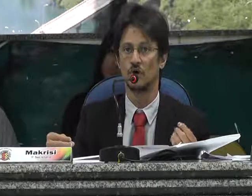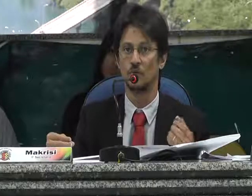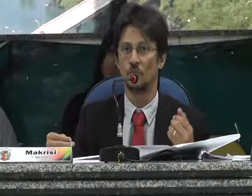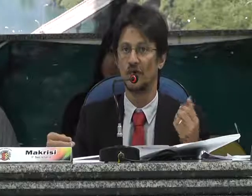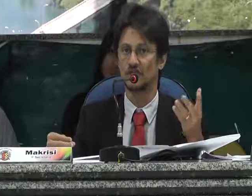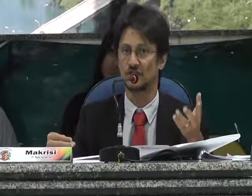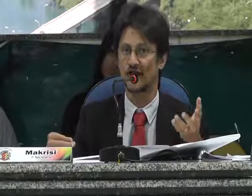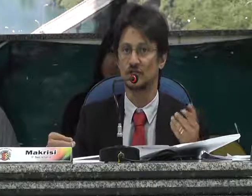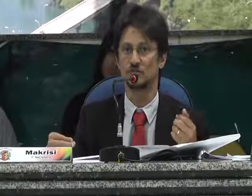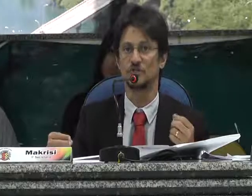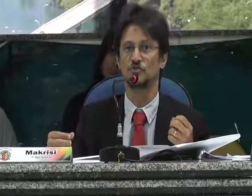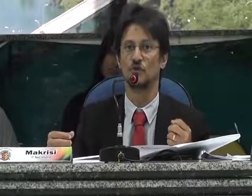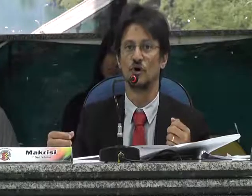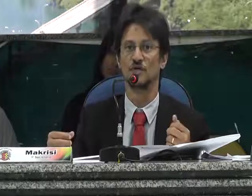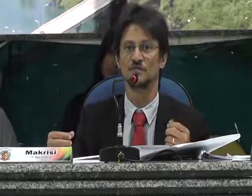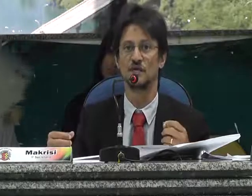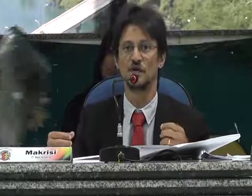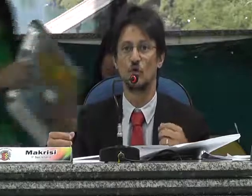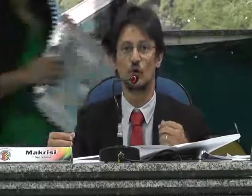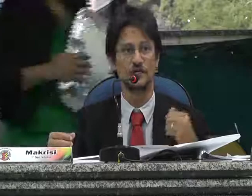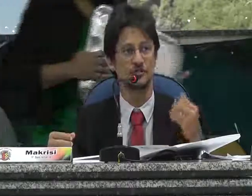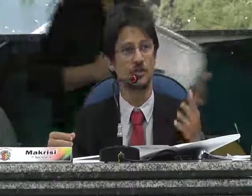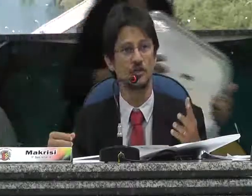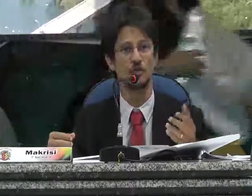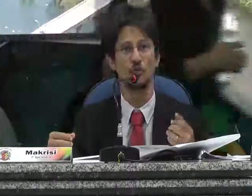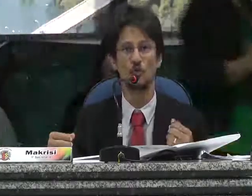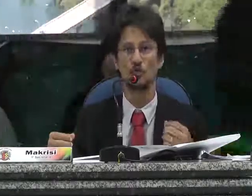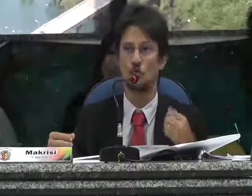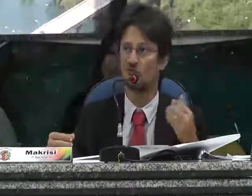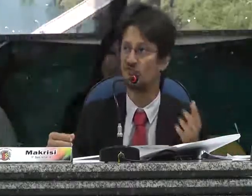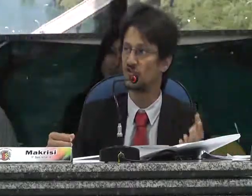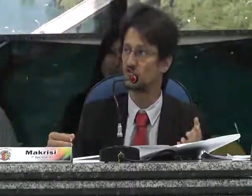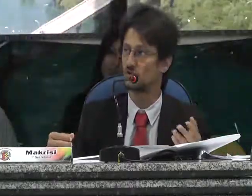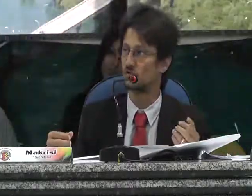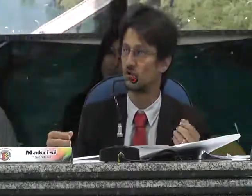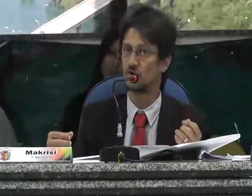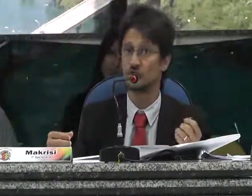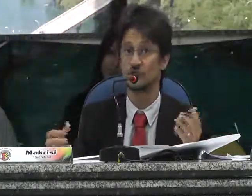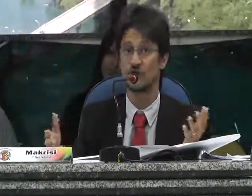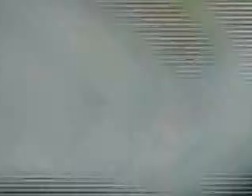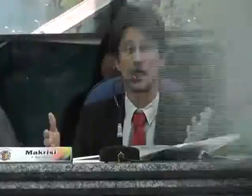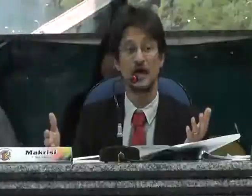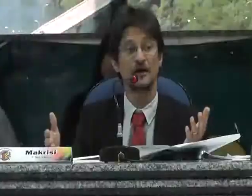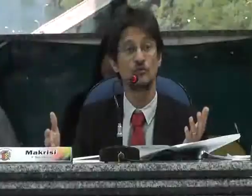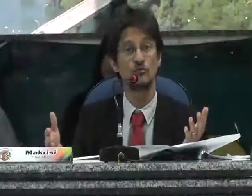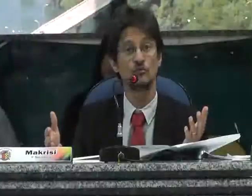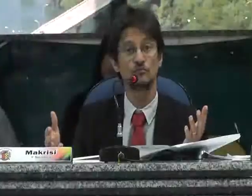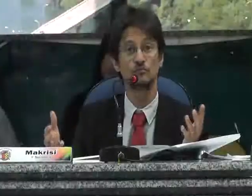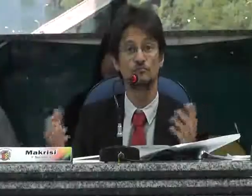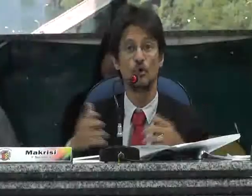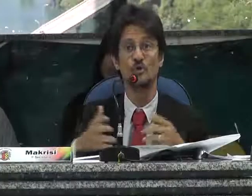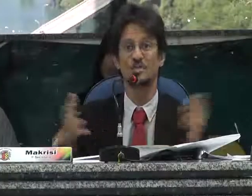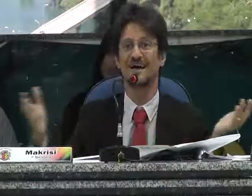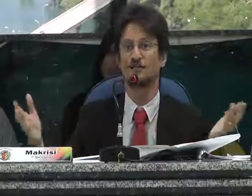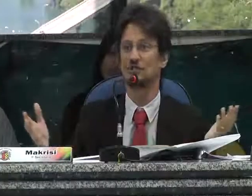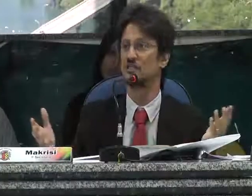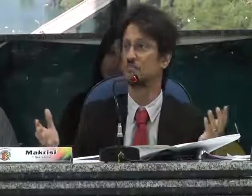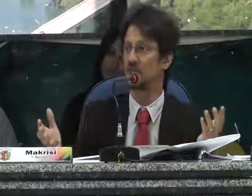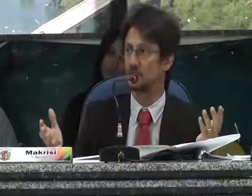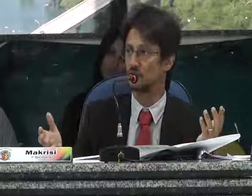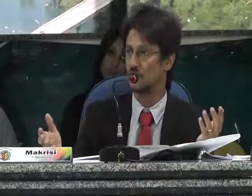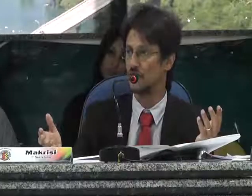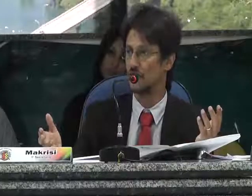comum: o bem-estar das pessoas, o respeito mútuo, o convívio dos outros, um bom estado